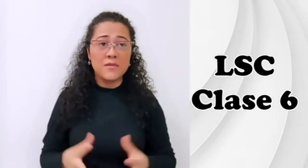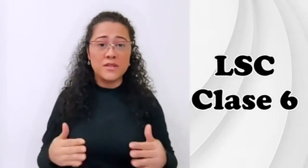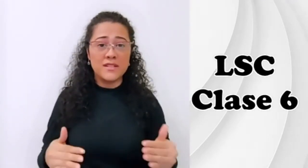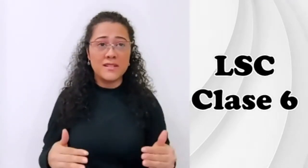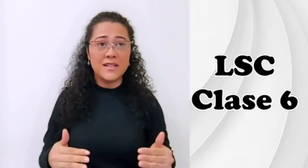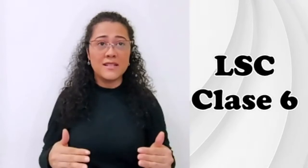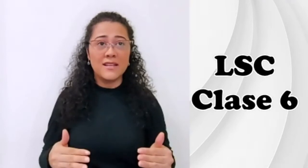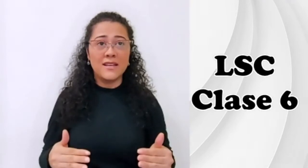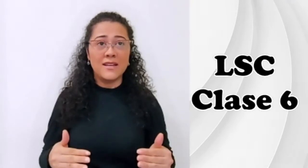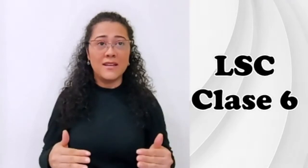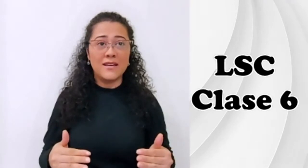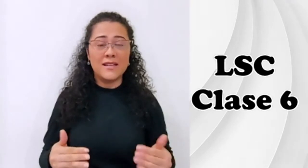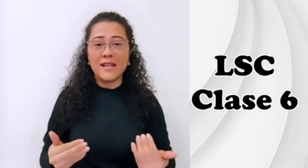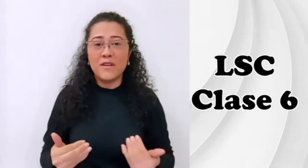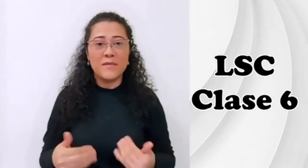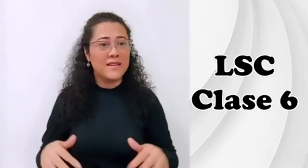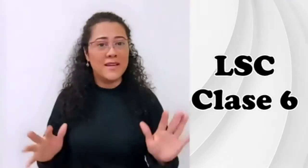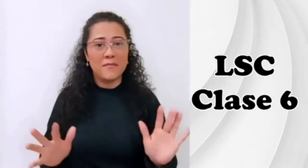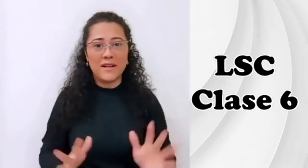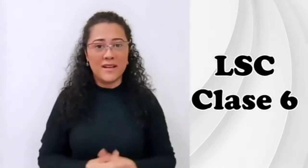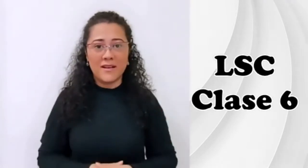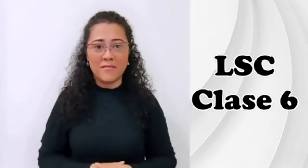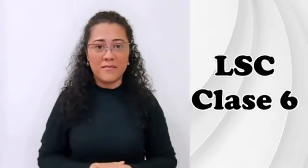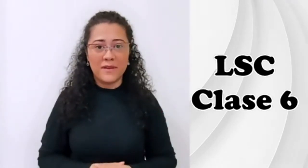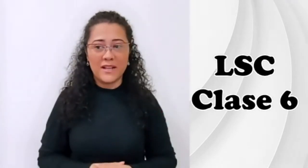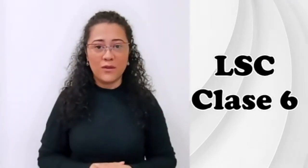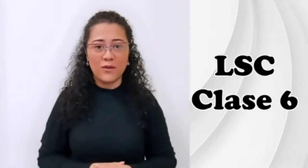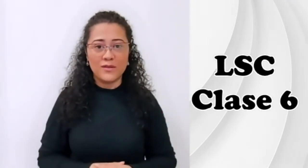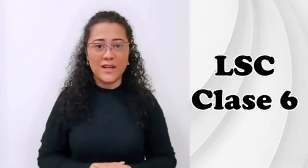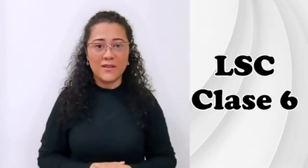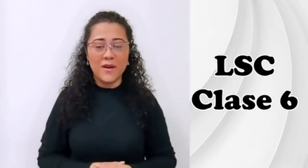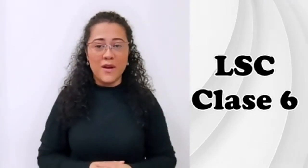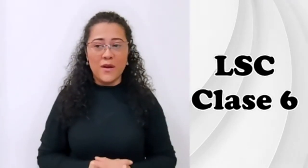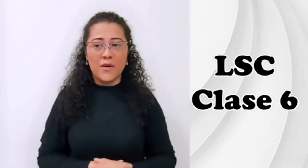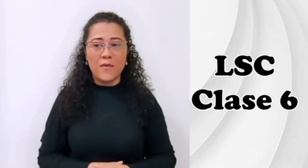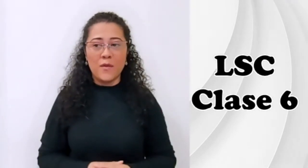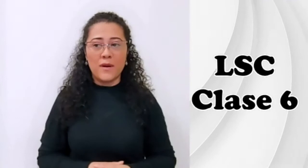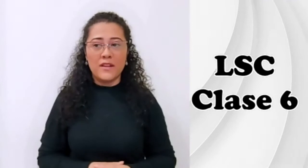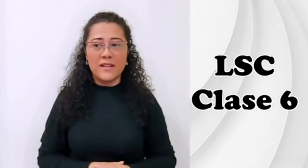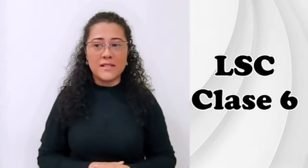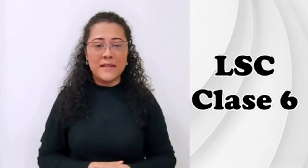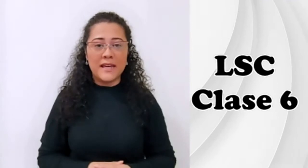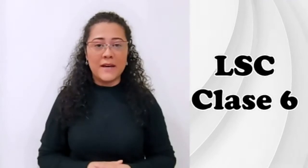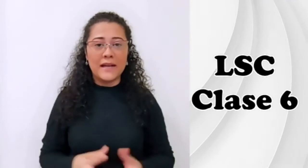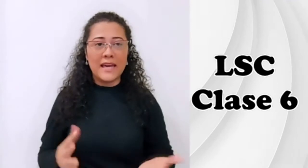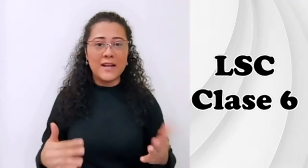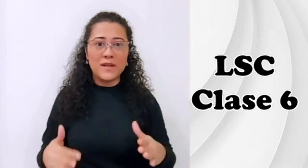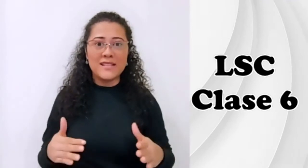muy sencillas y es la misma seña para todos, ¿cierto? Como cuando les explicaba que hay algunas señas,